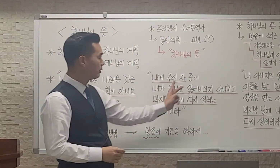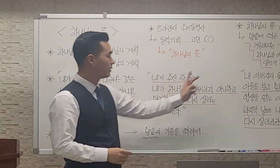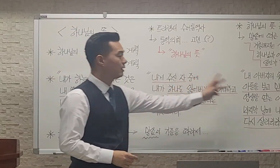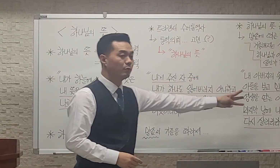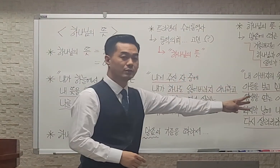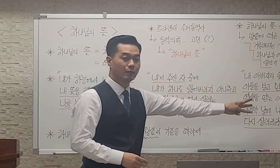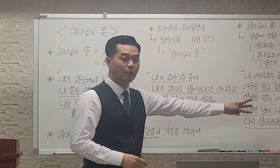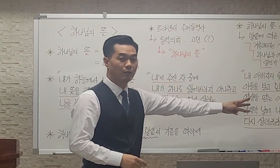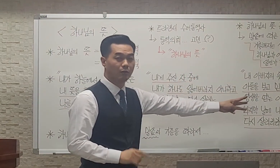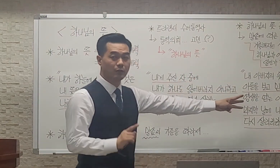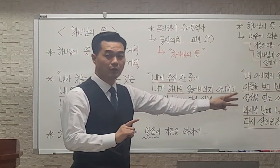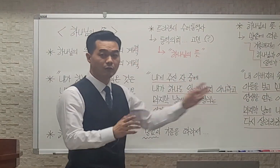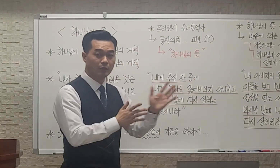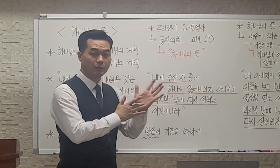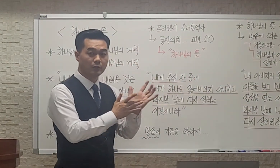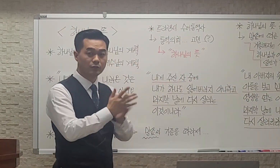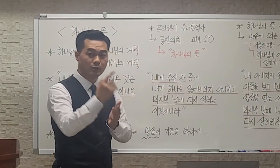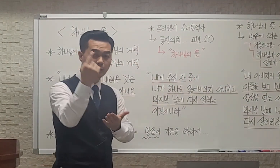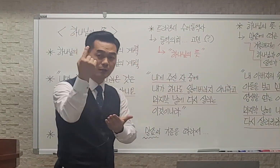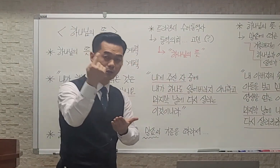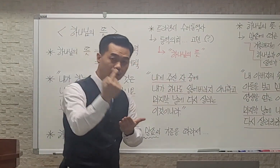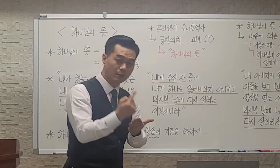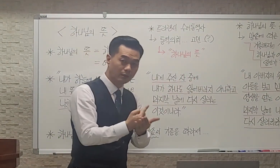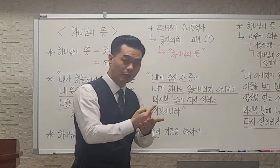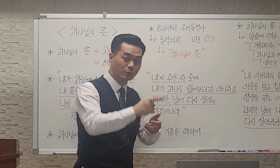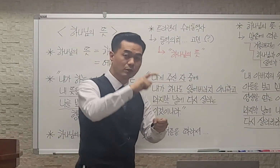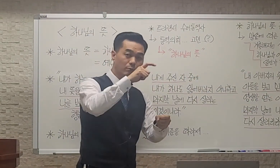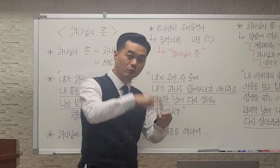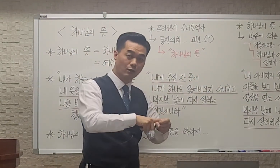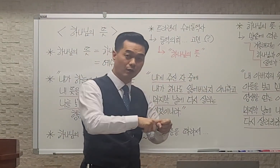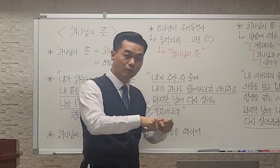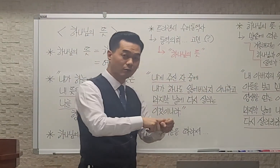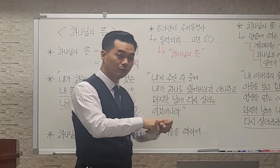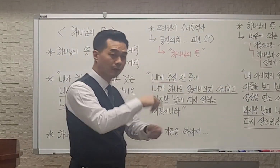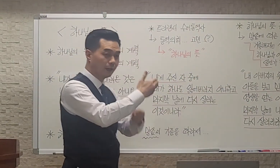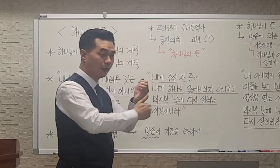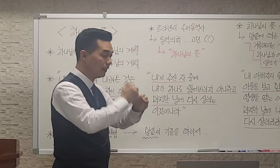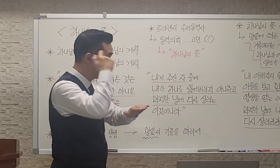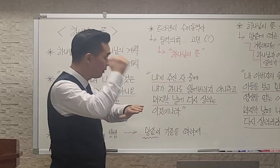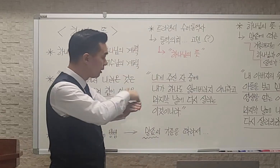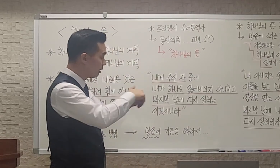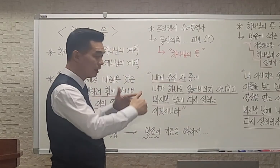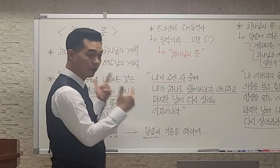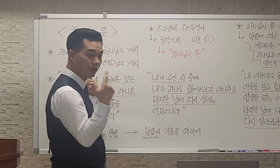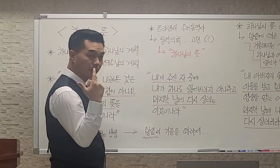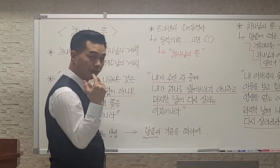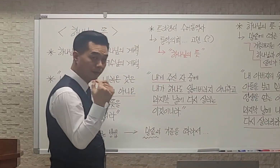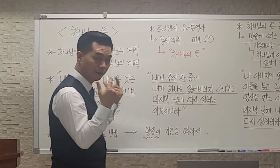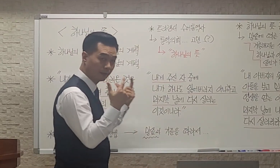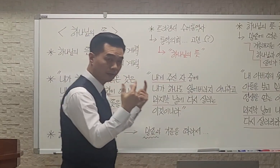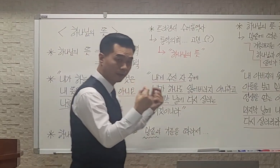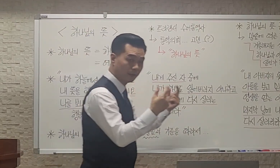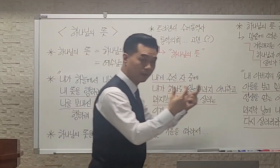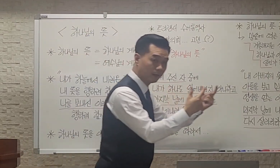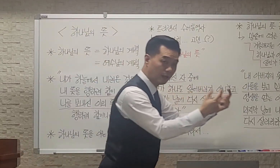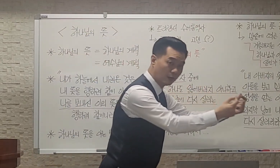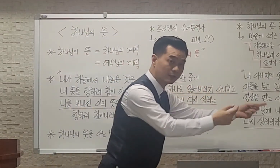세 번째가 어때요? 예수님이 이 땅에 오신 목적하고 하나님의 계획이 일관성이